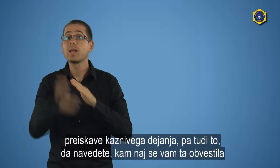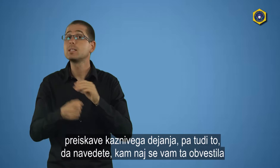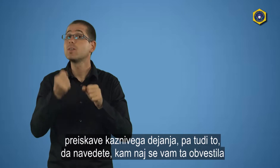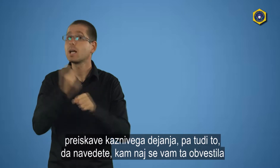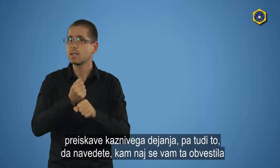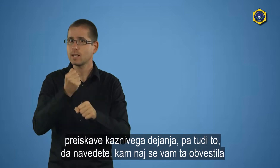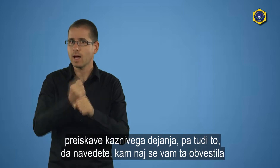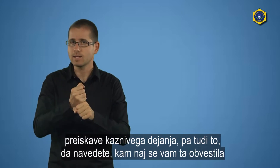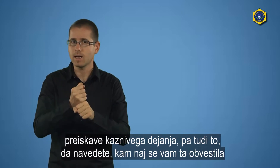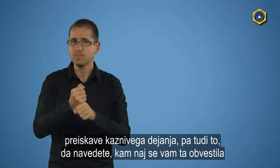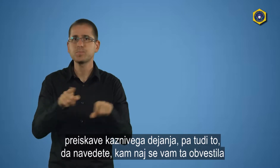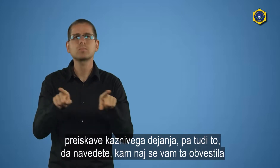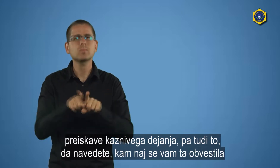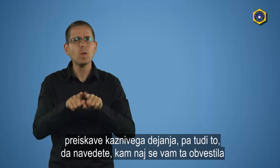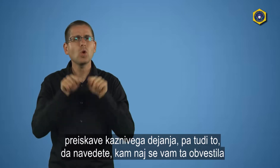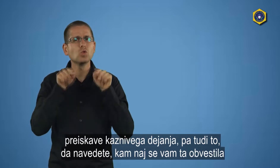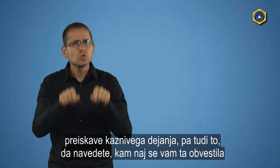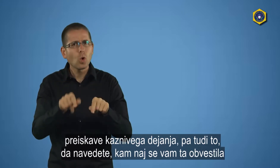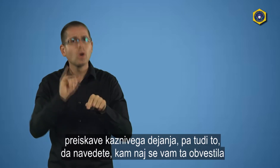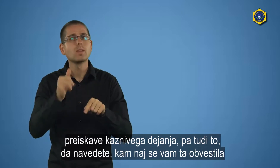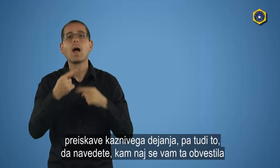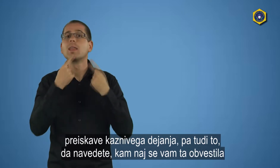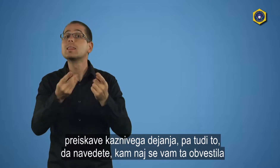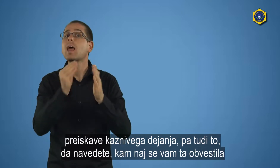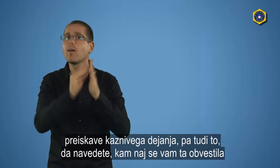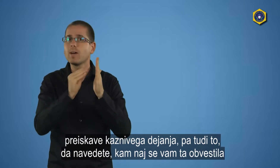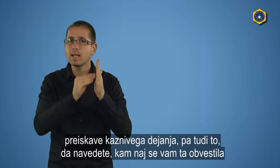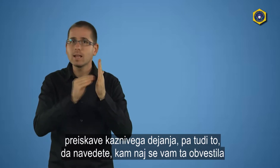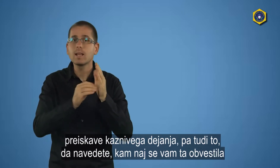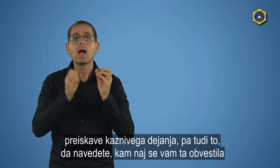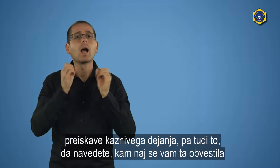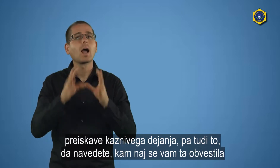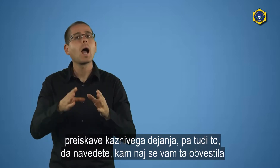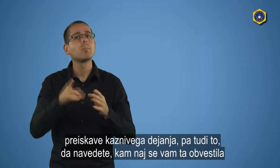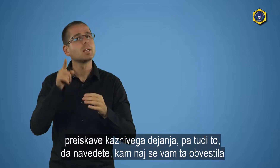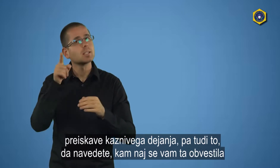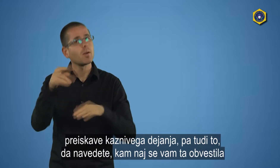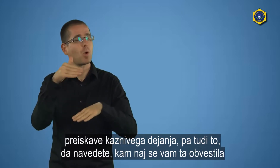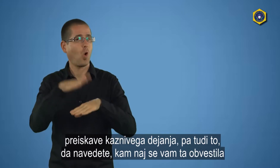pa tudi to, da navedete, kam naj se vam ta obvestila pošljejo.